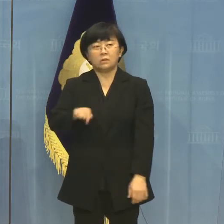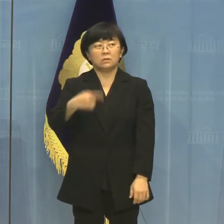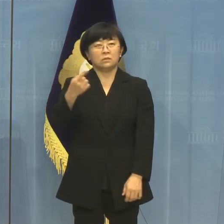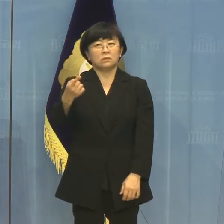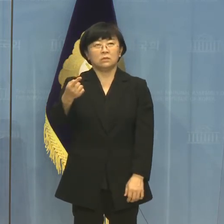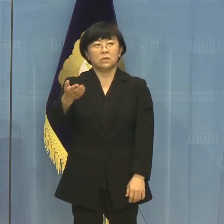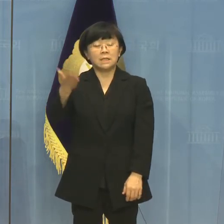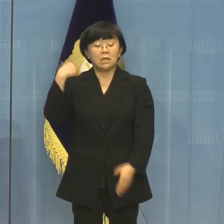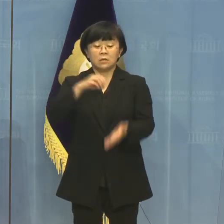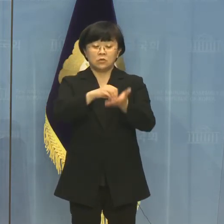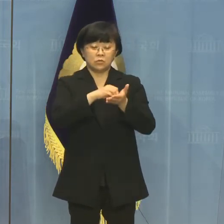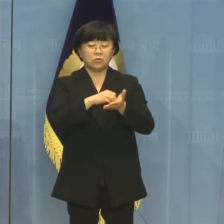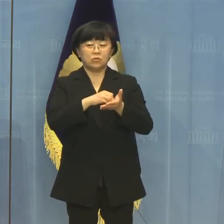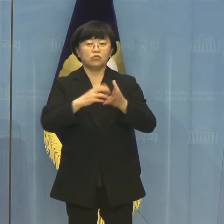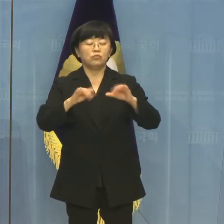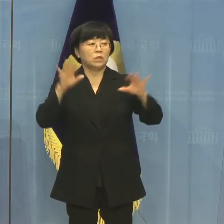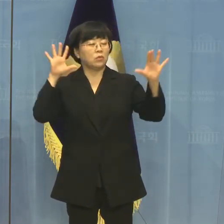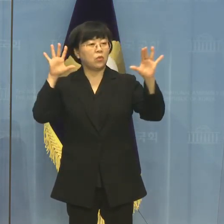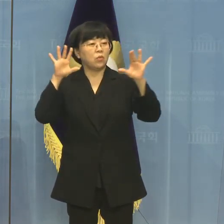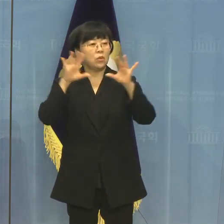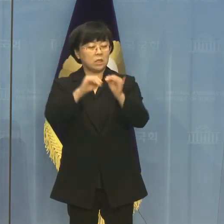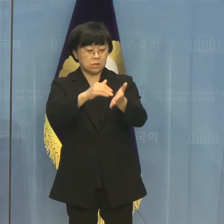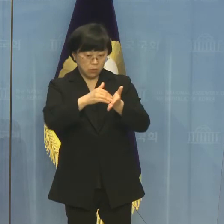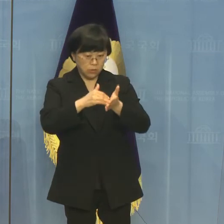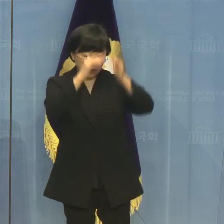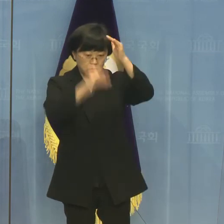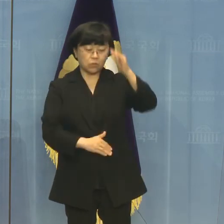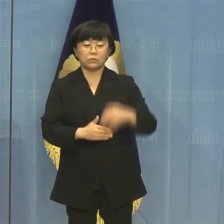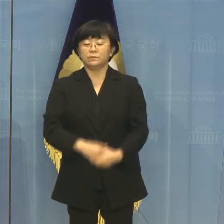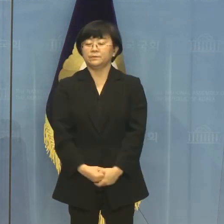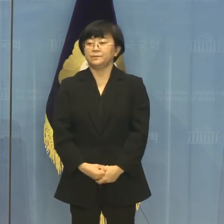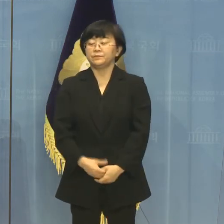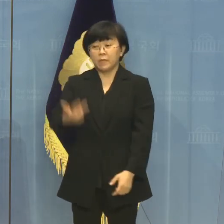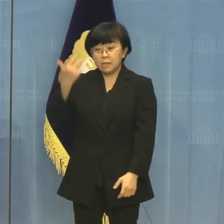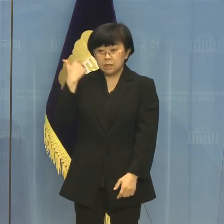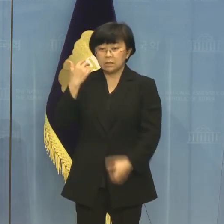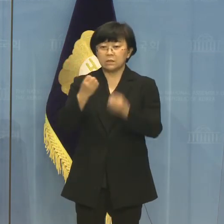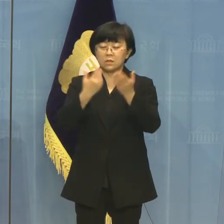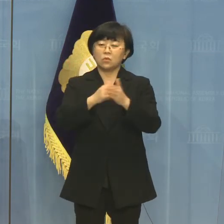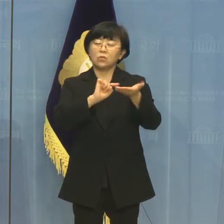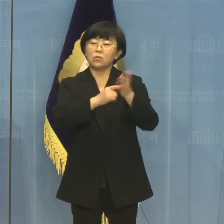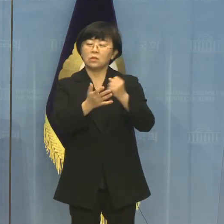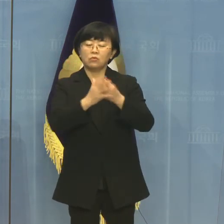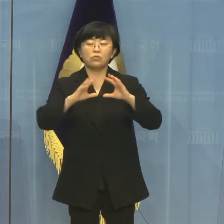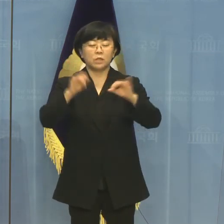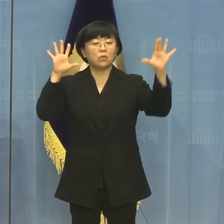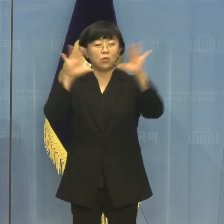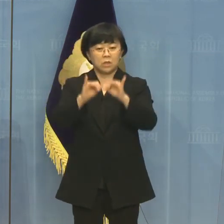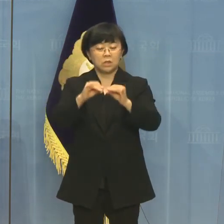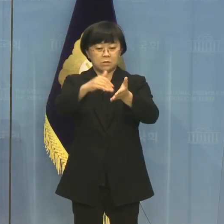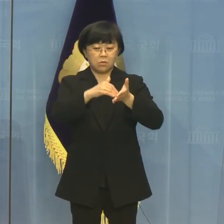다음은 지난주 접수된 국민동의청원 접수 현황입니다. 지난주 새로 공개된